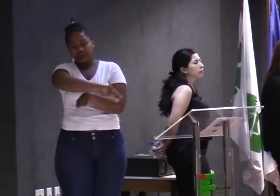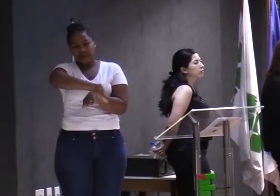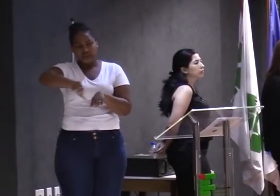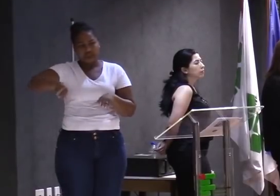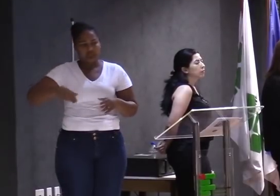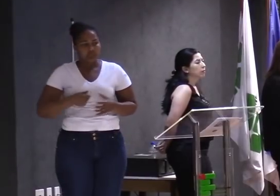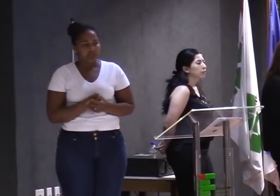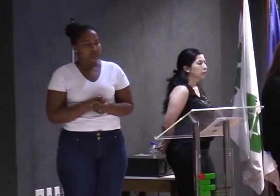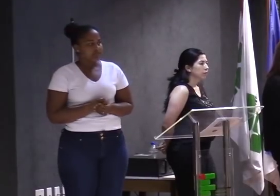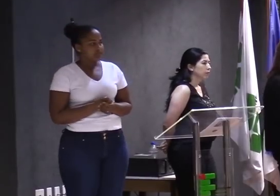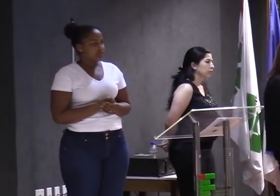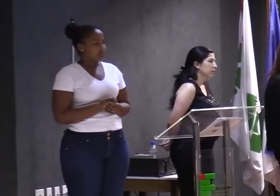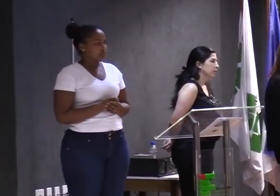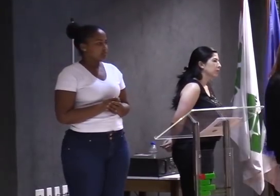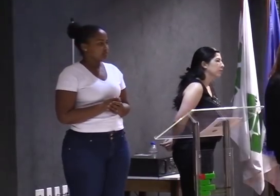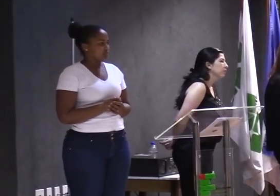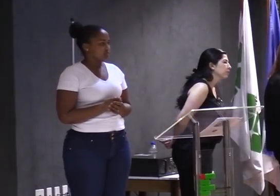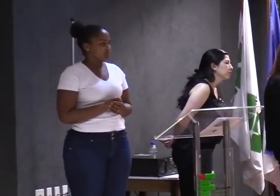mas tudo bem.